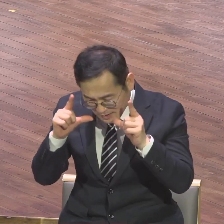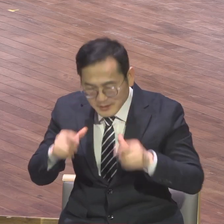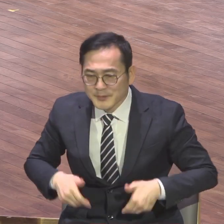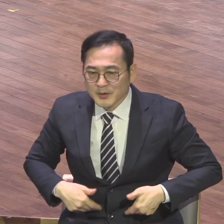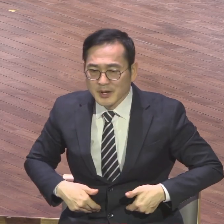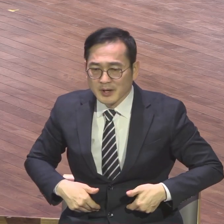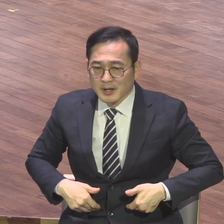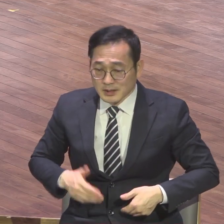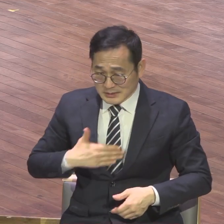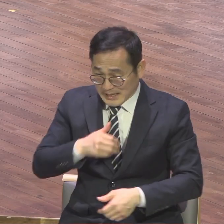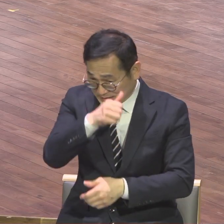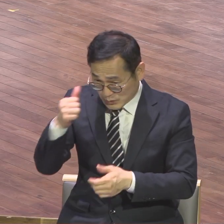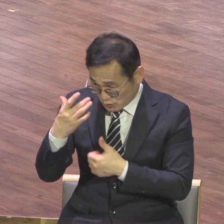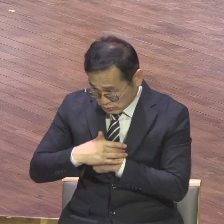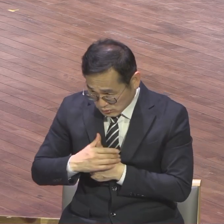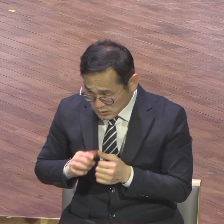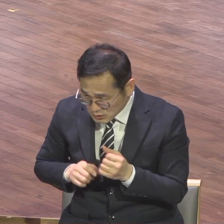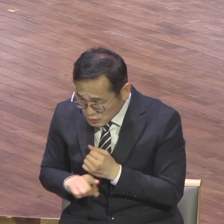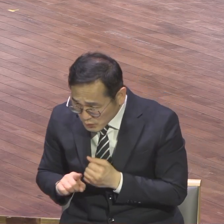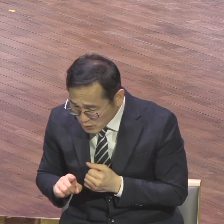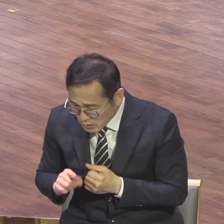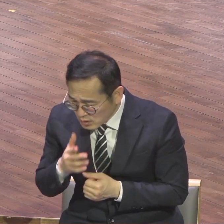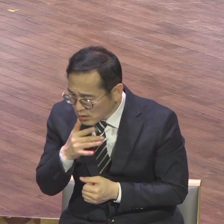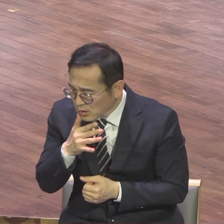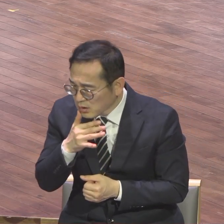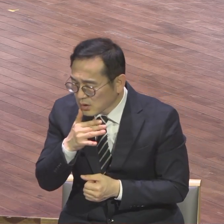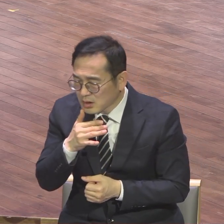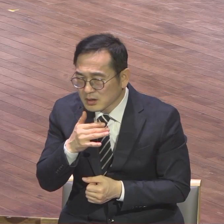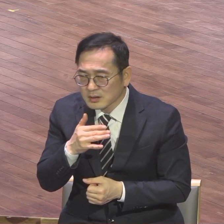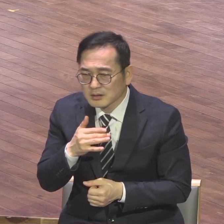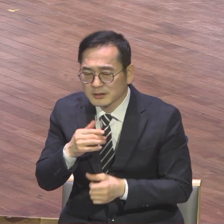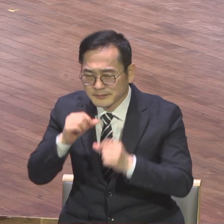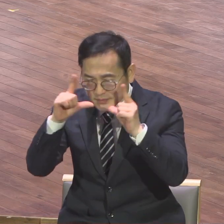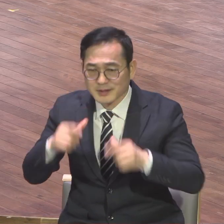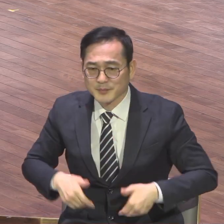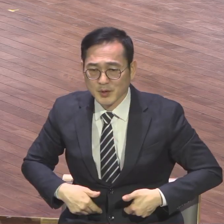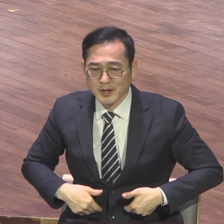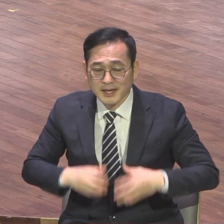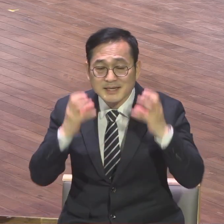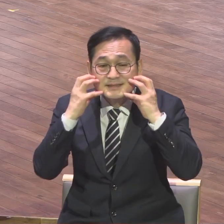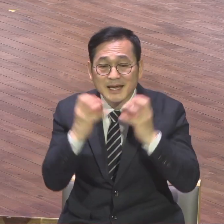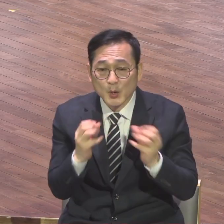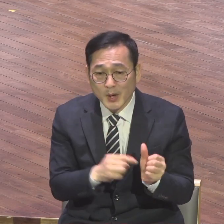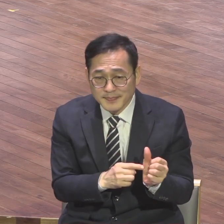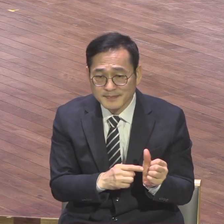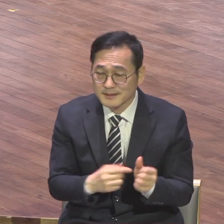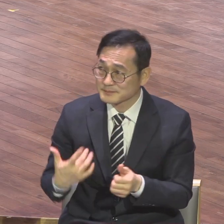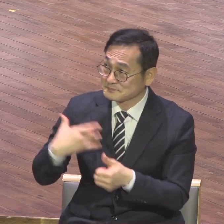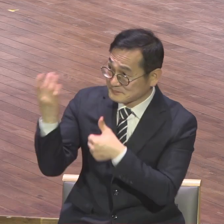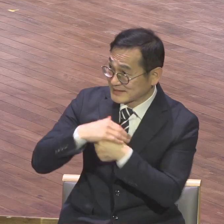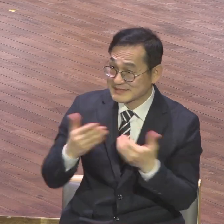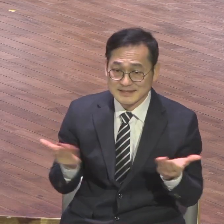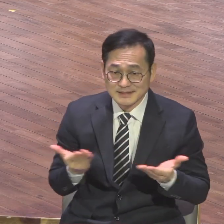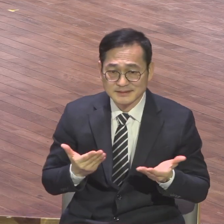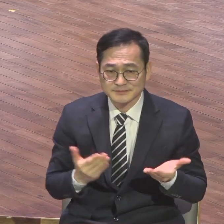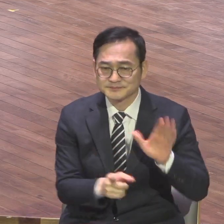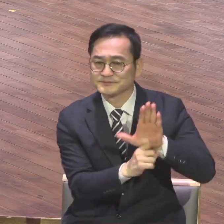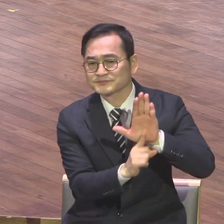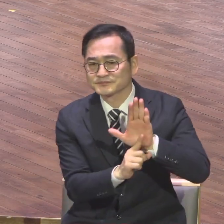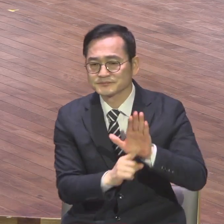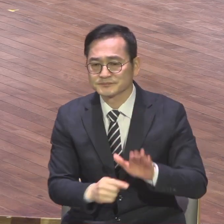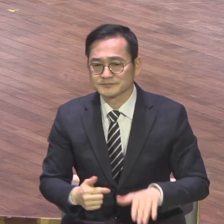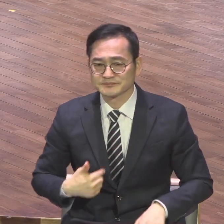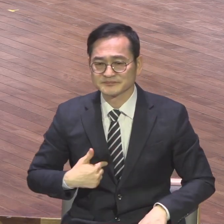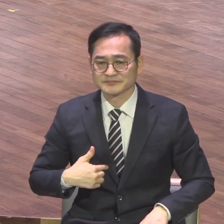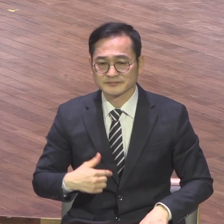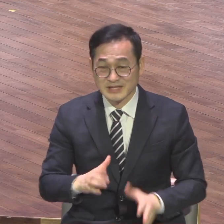됐냐? 이 세례와는요 예수님의 초림을 준비하는 미션을 충실히 감당을 했는데 자기를 드러내지 않았어요. 아니